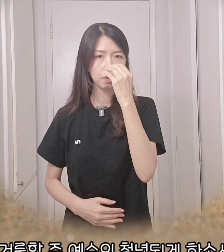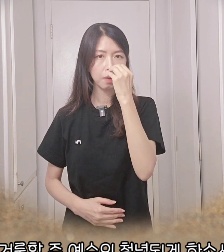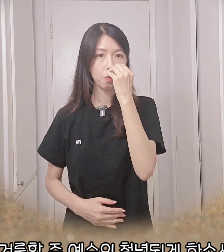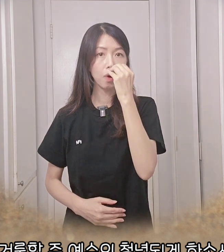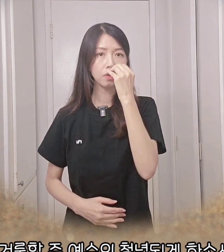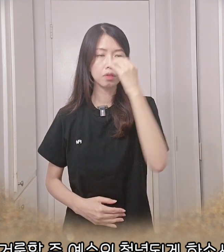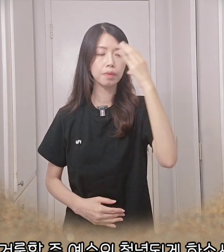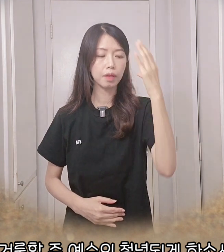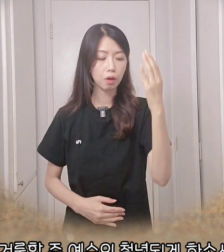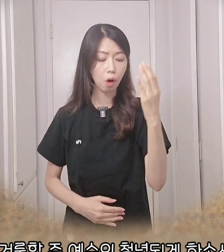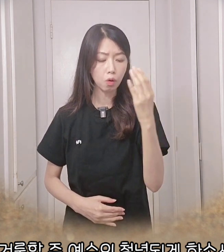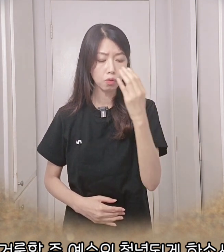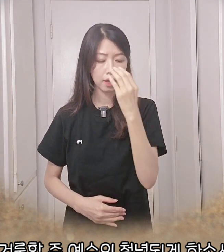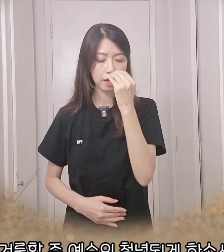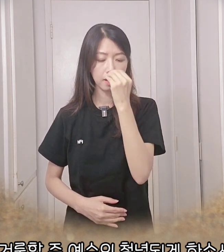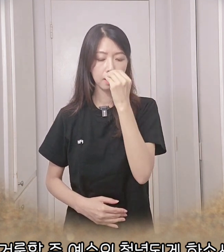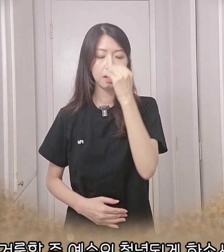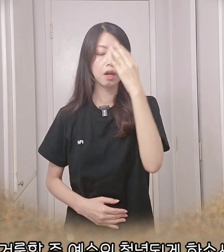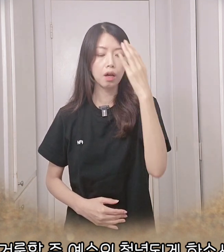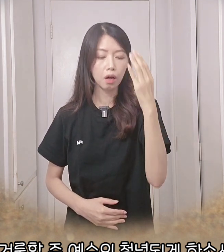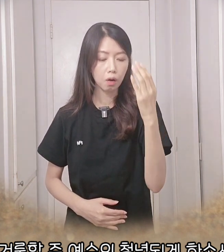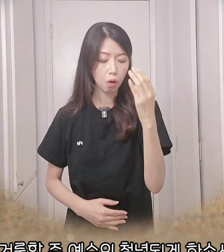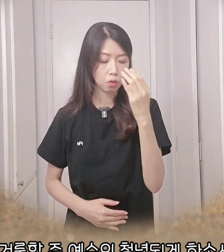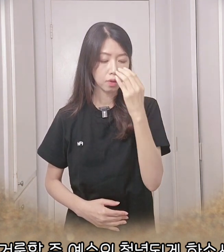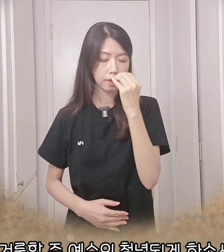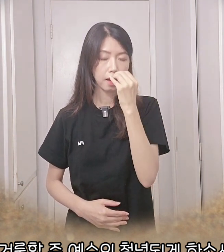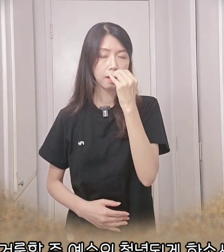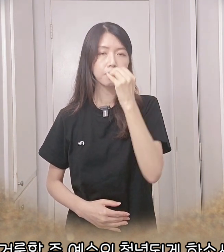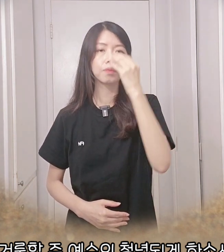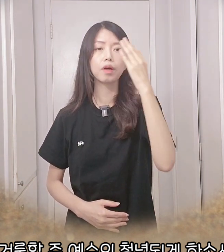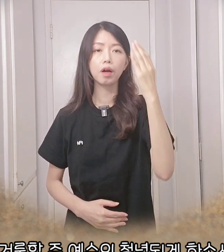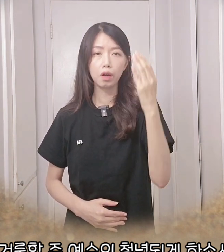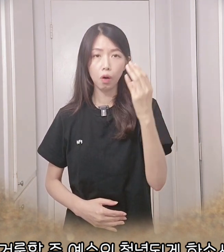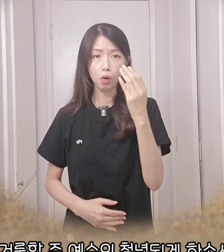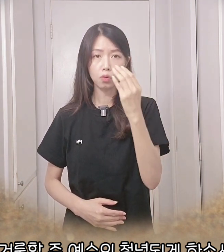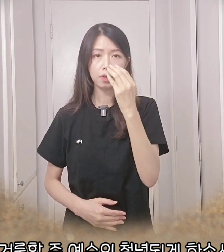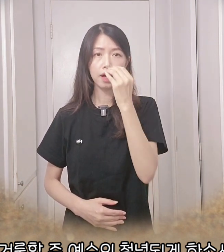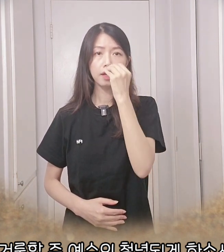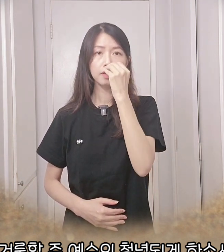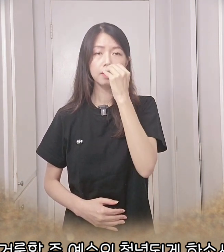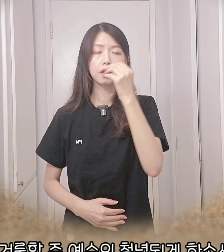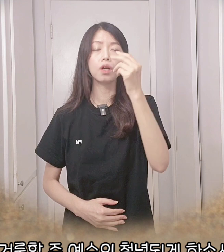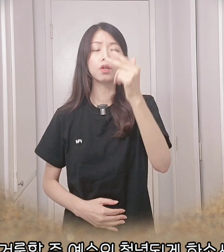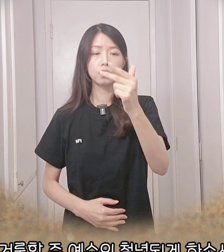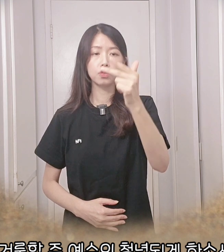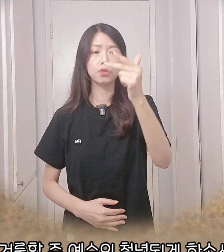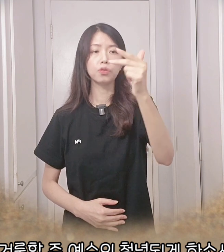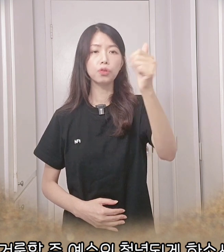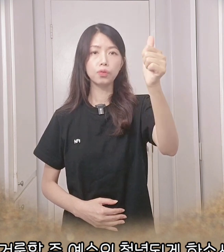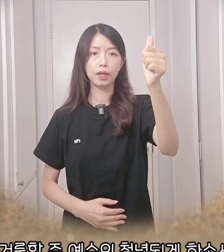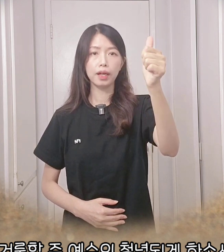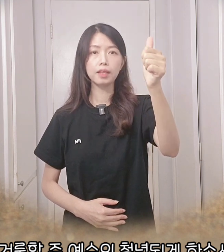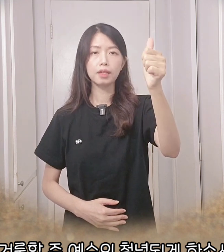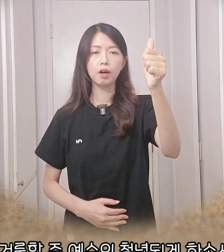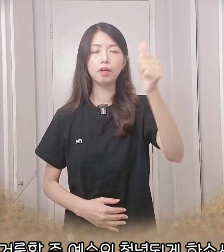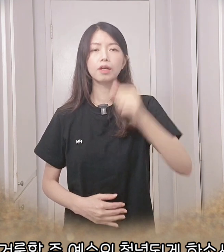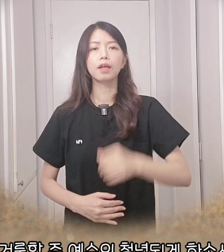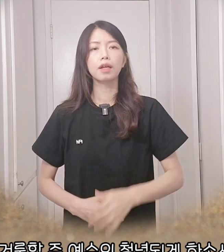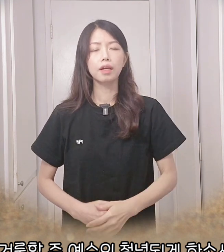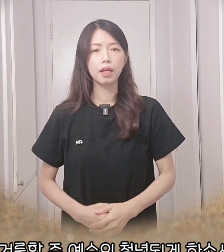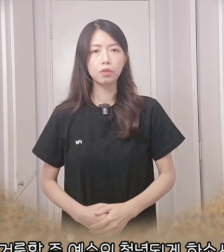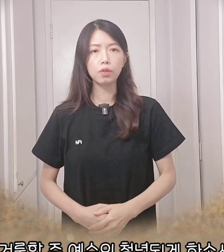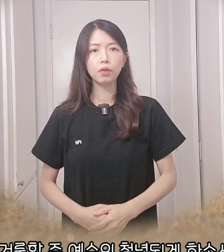손을 이렇게 모아주시면 돼요. 거룩하다, 거룩하다, 거룩한 주, 아까